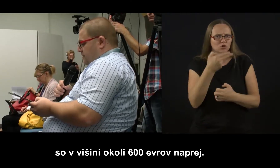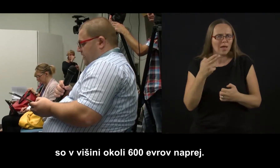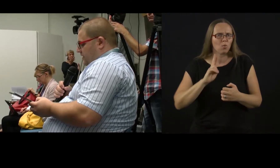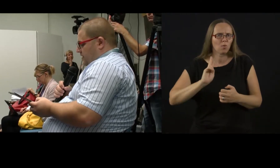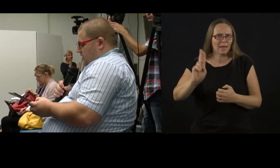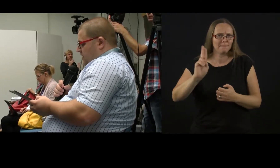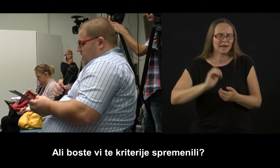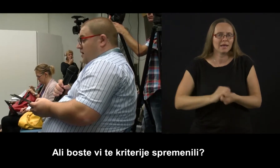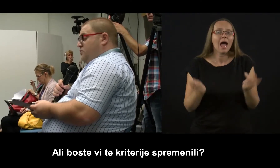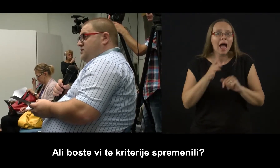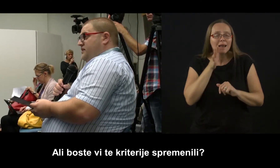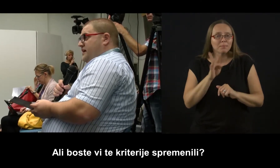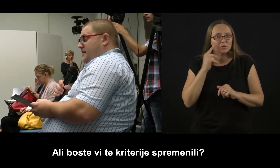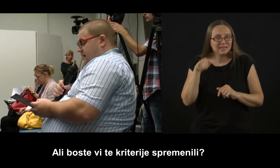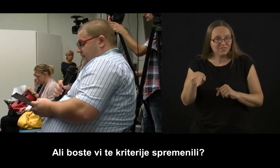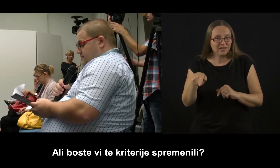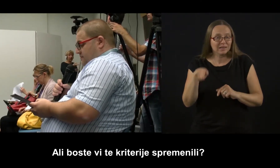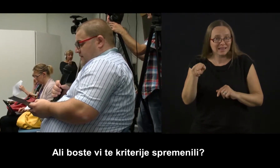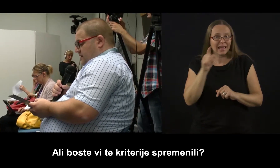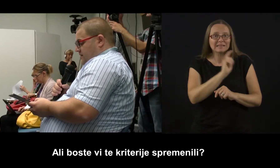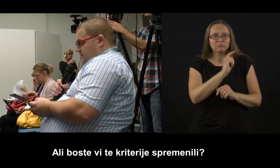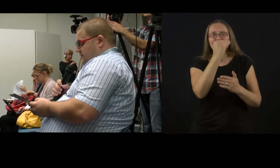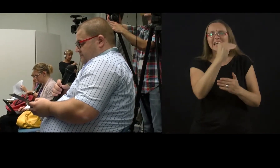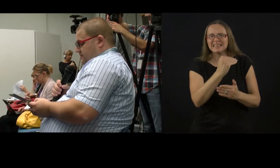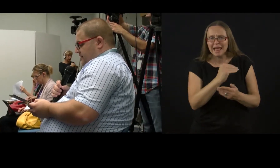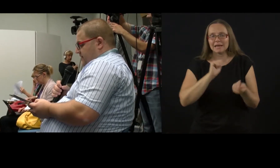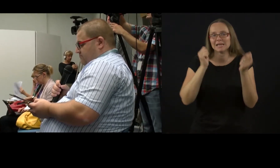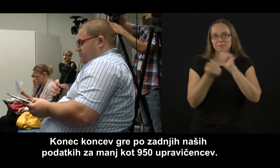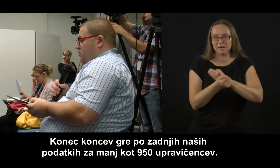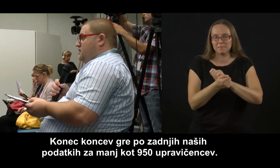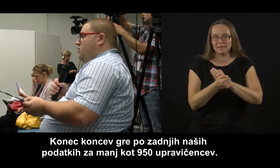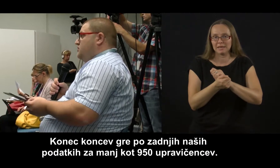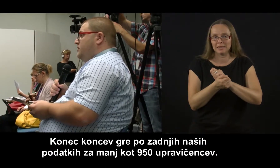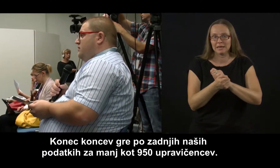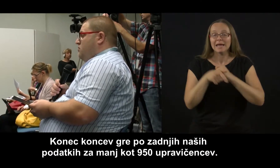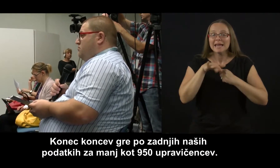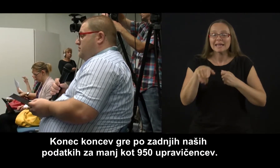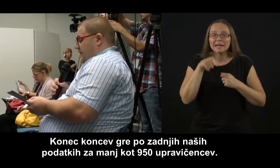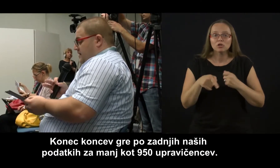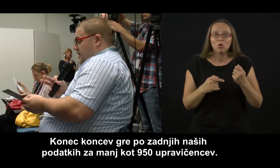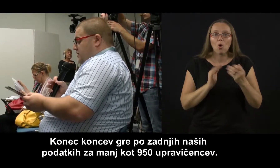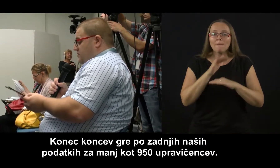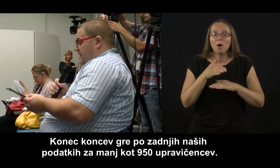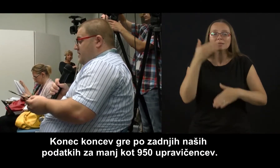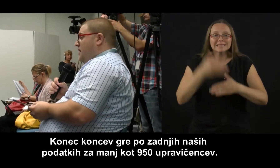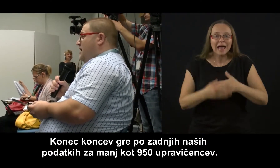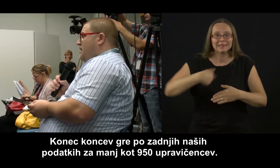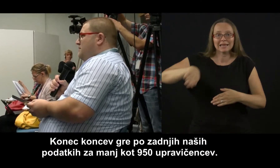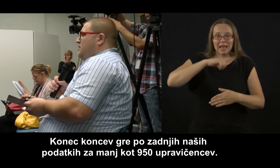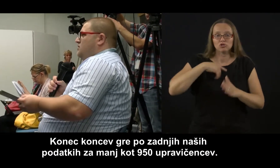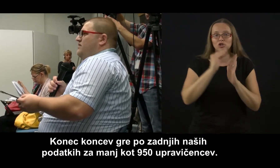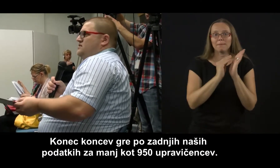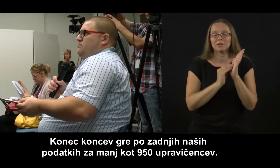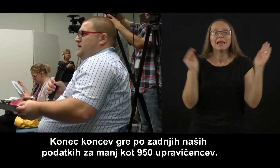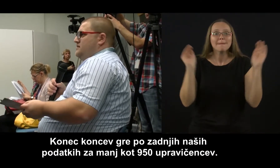evrov naprej. A ne? Ali boste vi te kriterije spremenili, sej konec koncev gre to po zadnjih naših podatkih,